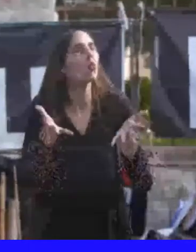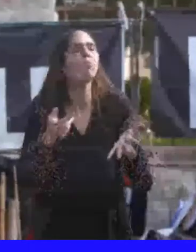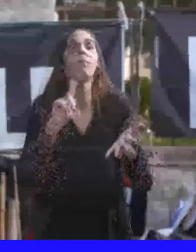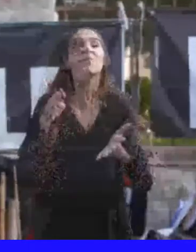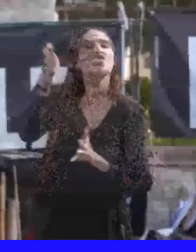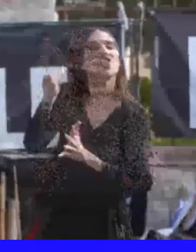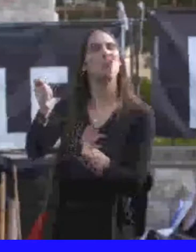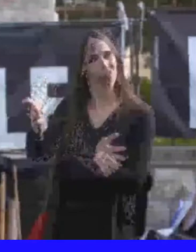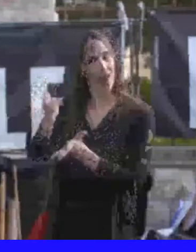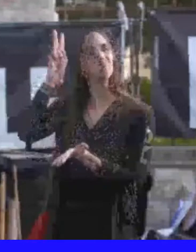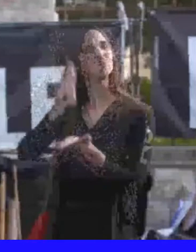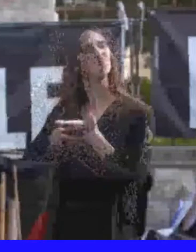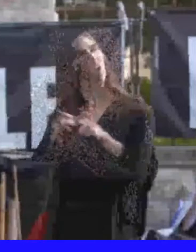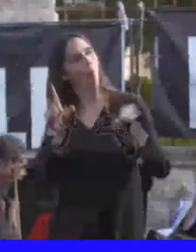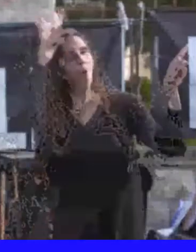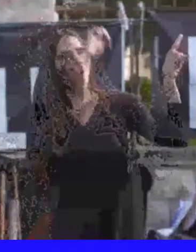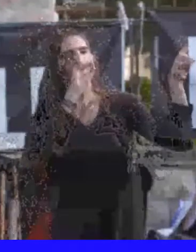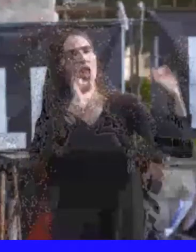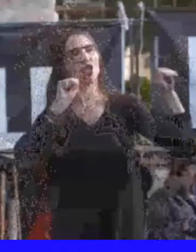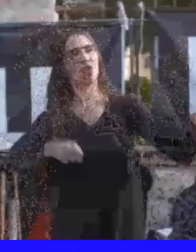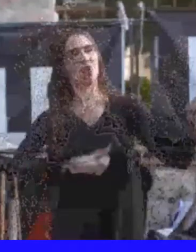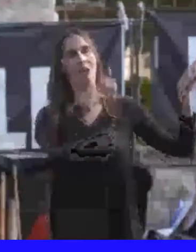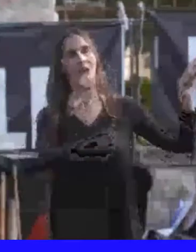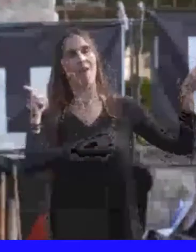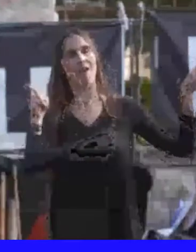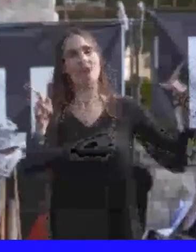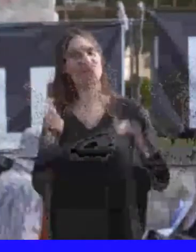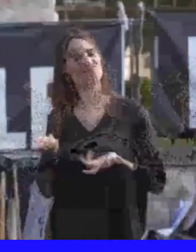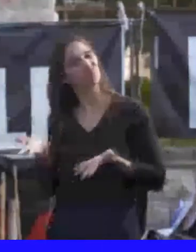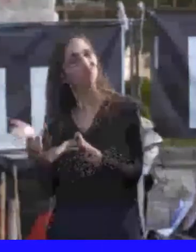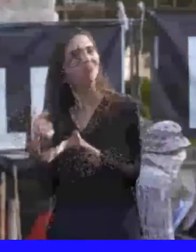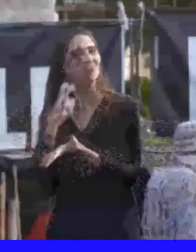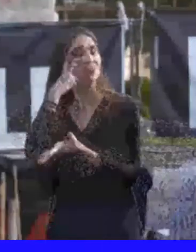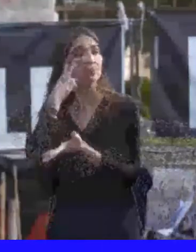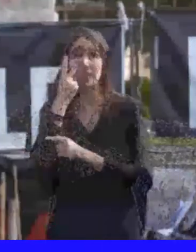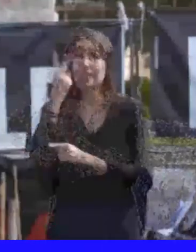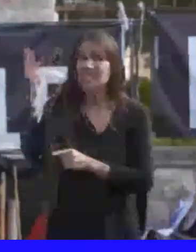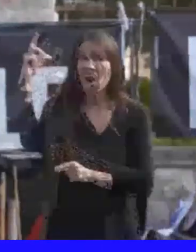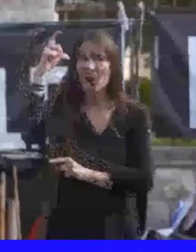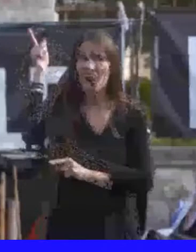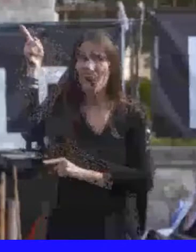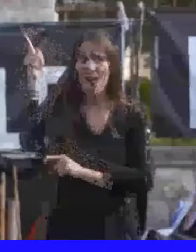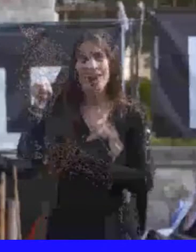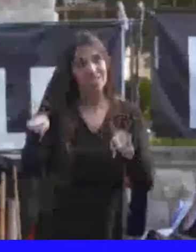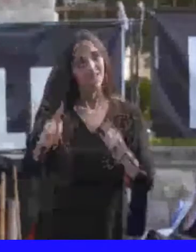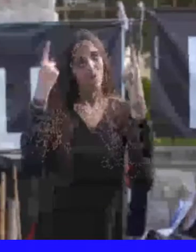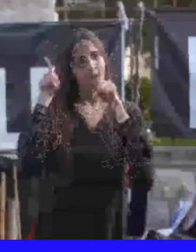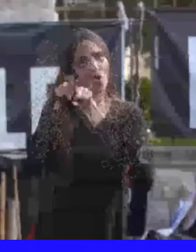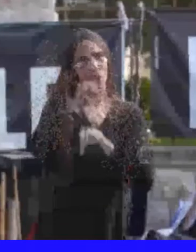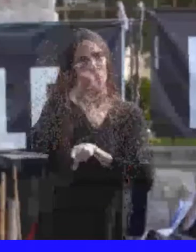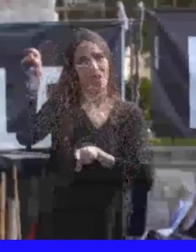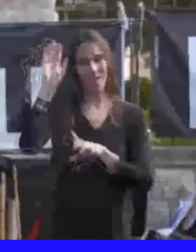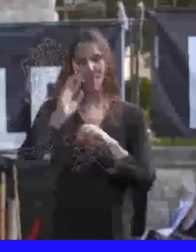שישפוט ברוח השלטון וההנהגה. אגב, תסתכלו על טורקיה, זה בדיוק מה שקורה שם.